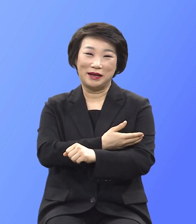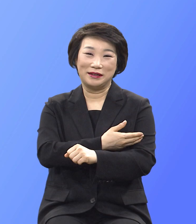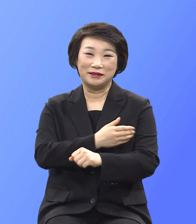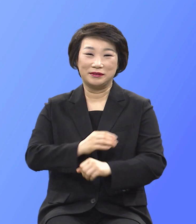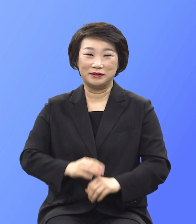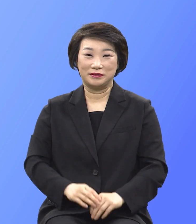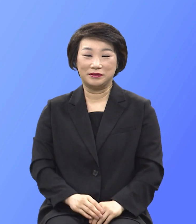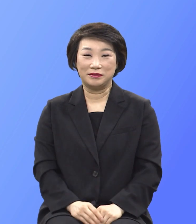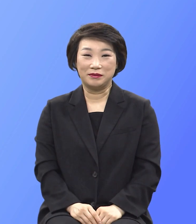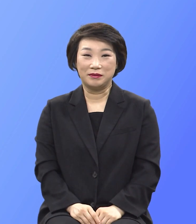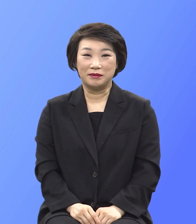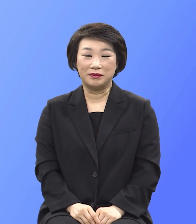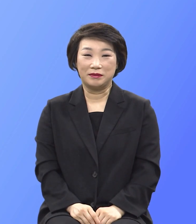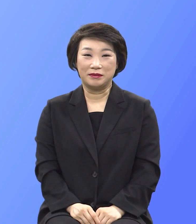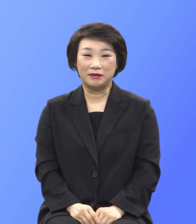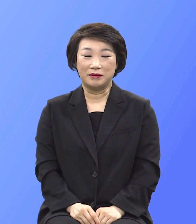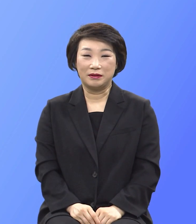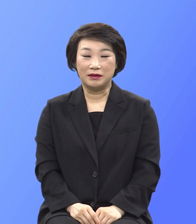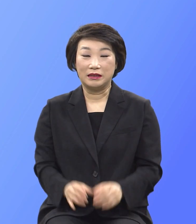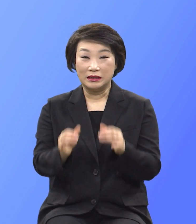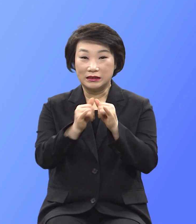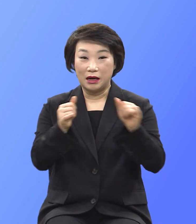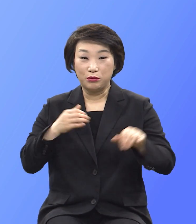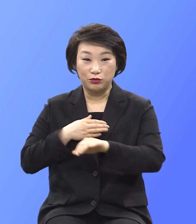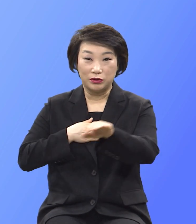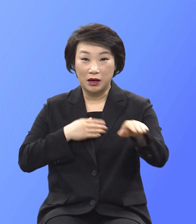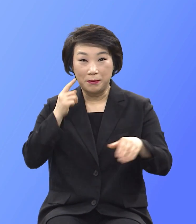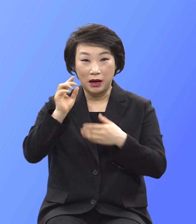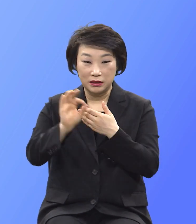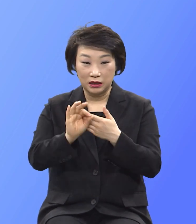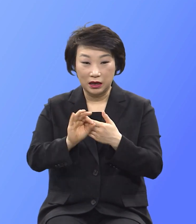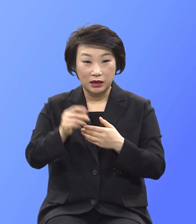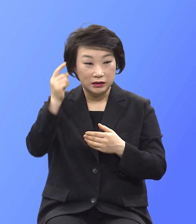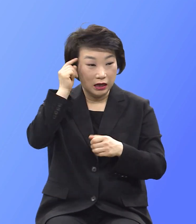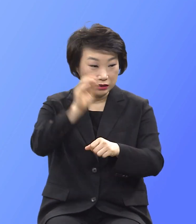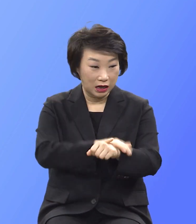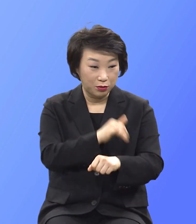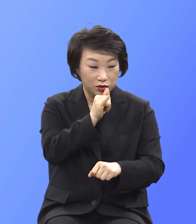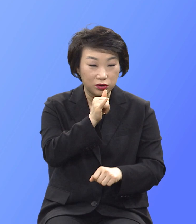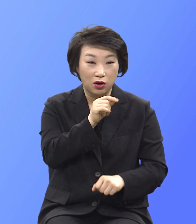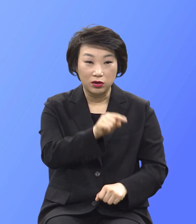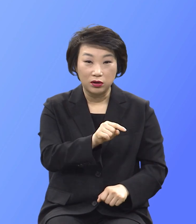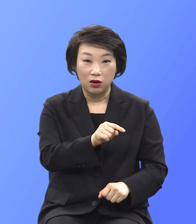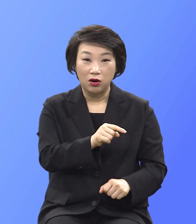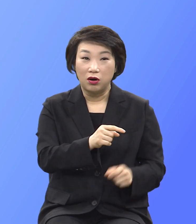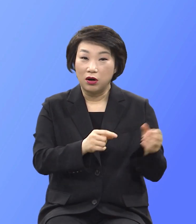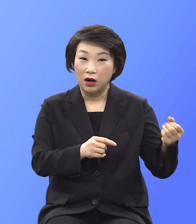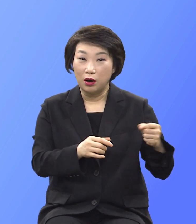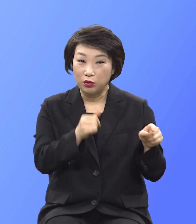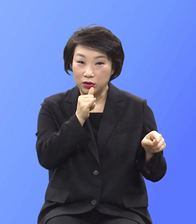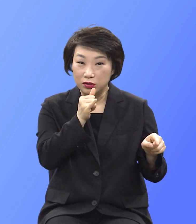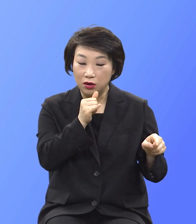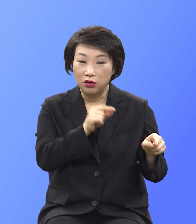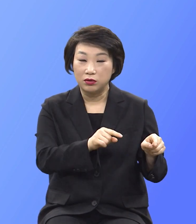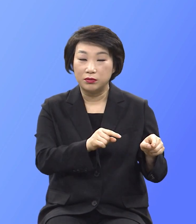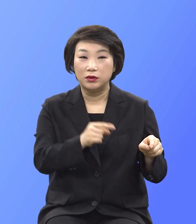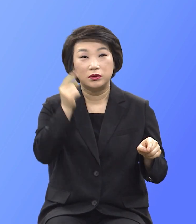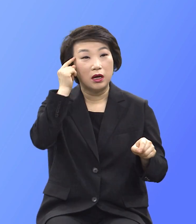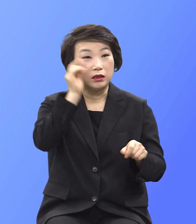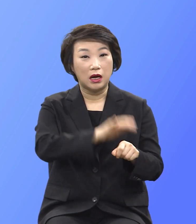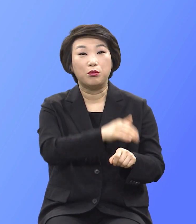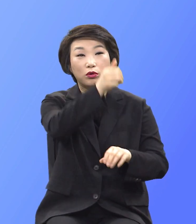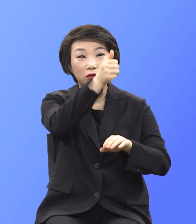것입니다. 그러므로 사람이 만약에 잘못된 생각을 가진 사람은